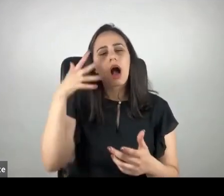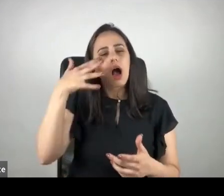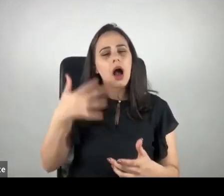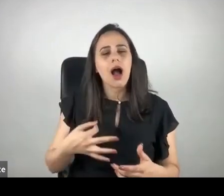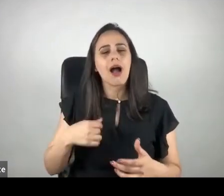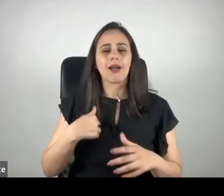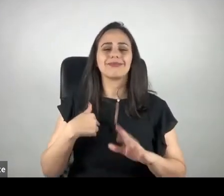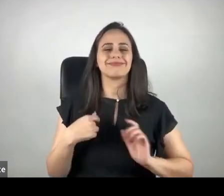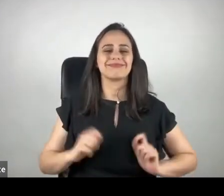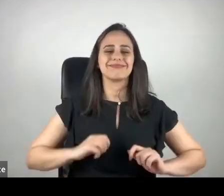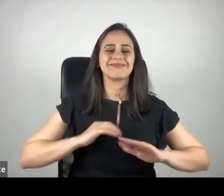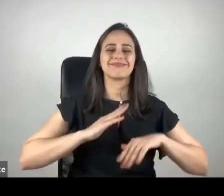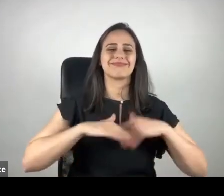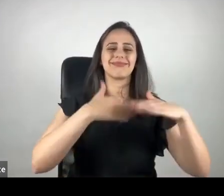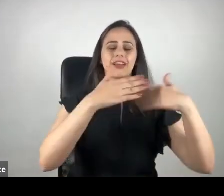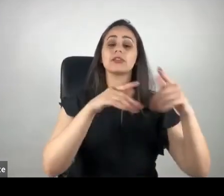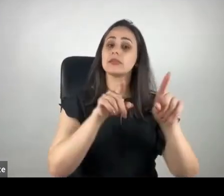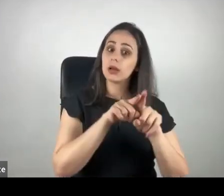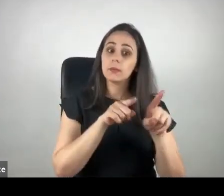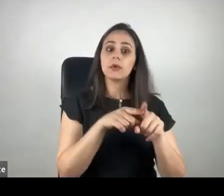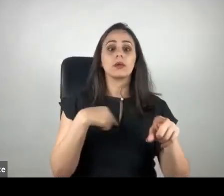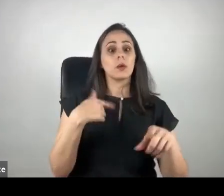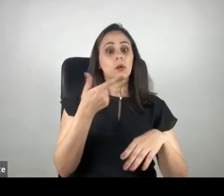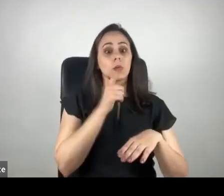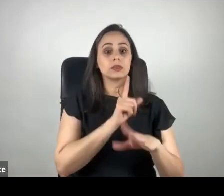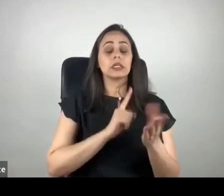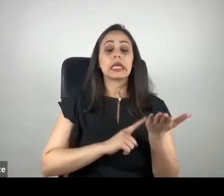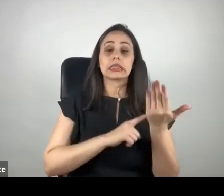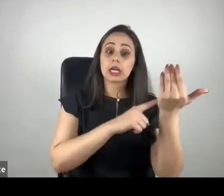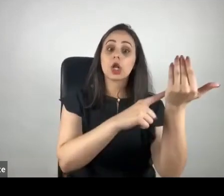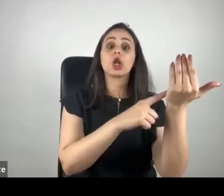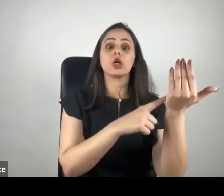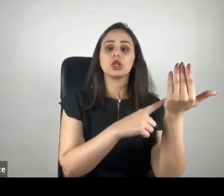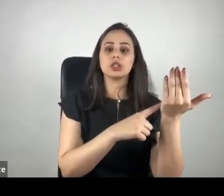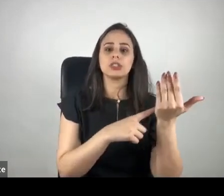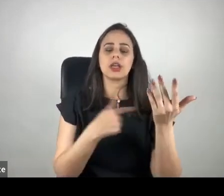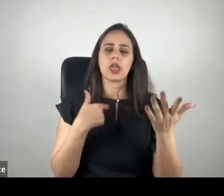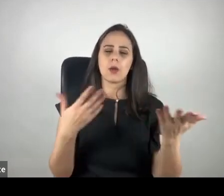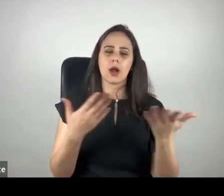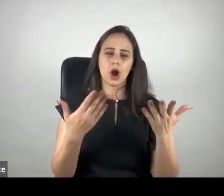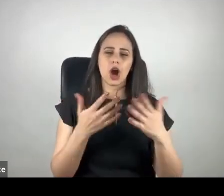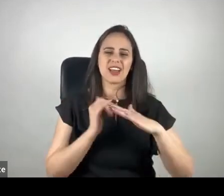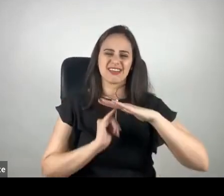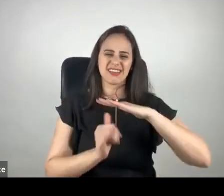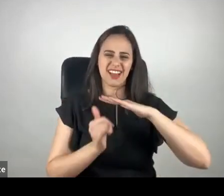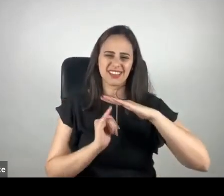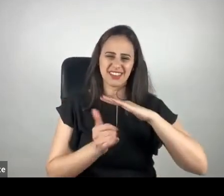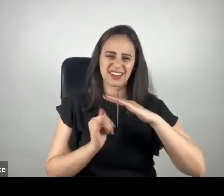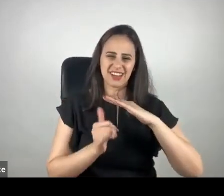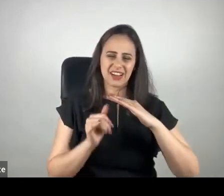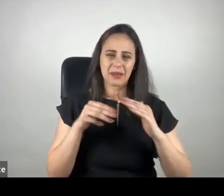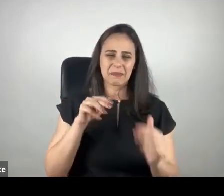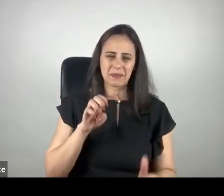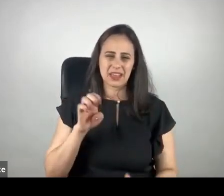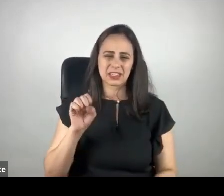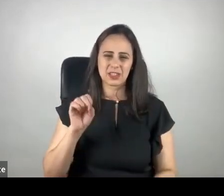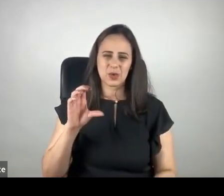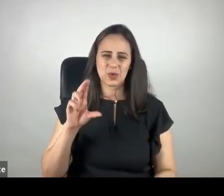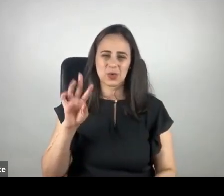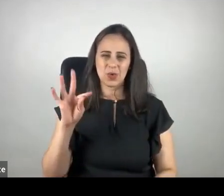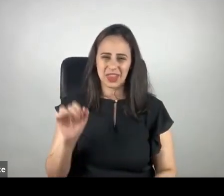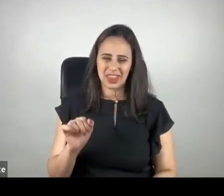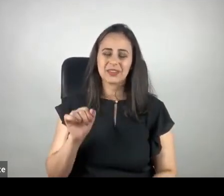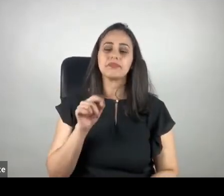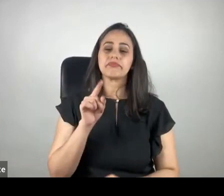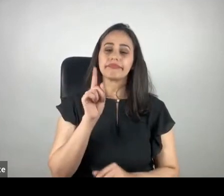à tecnologia. Eu estou apoiando uma startup que chama Me Escuta. Eles trouxeram um